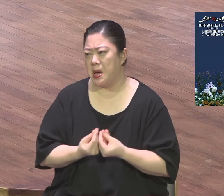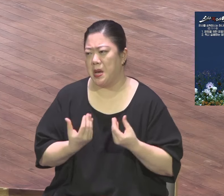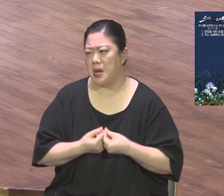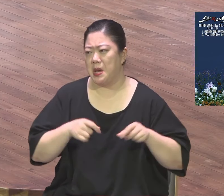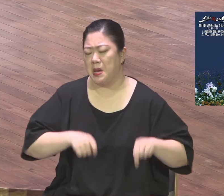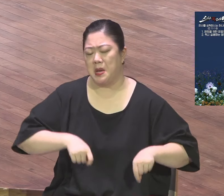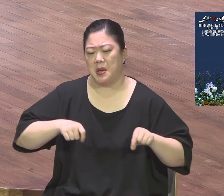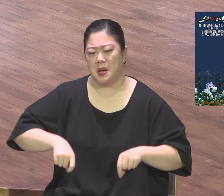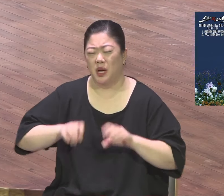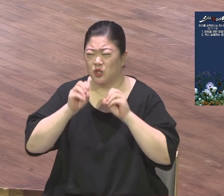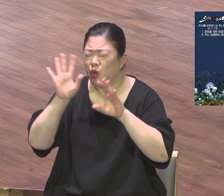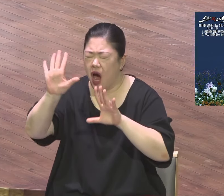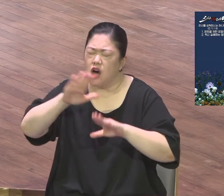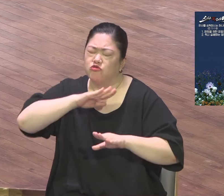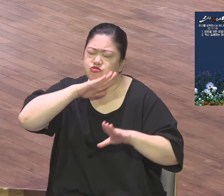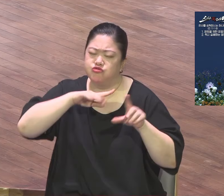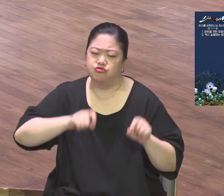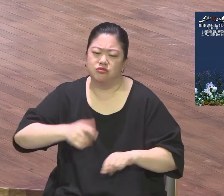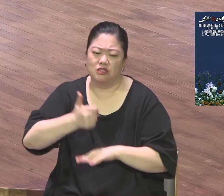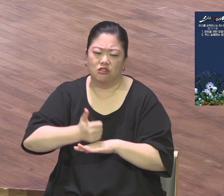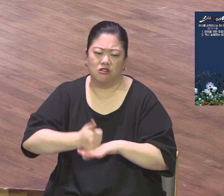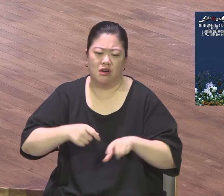그 상황 거기서.